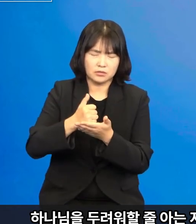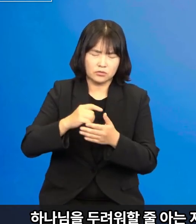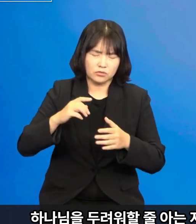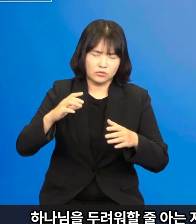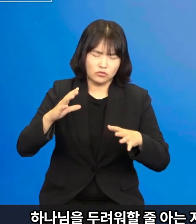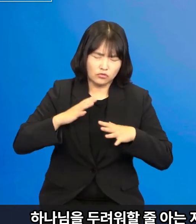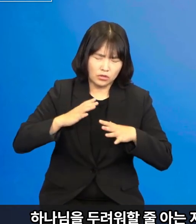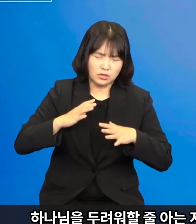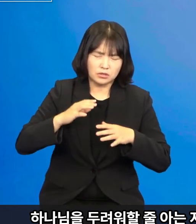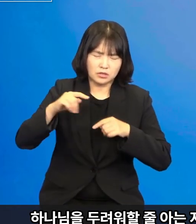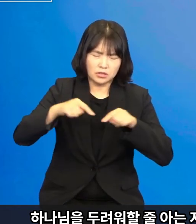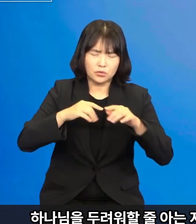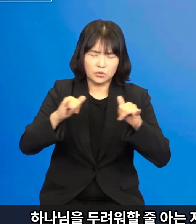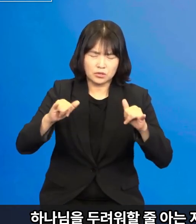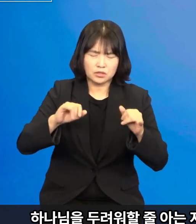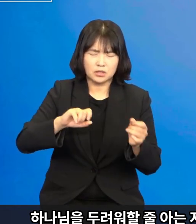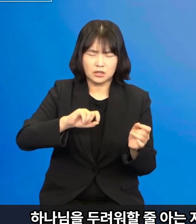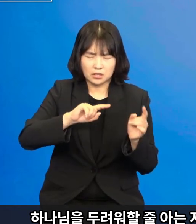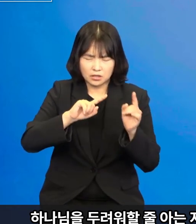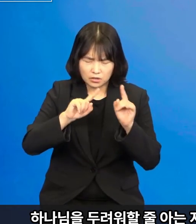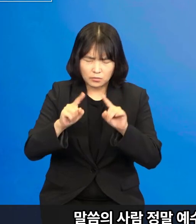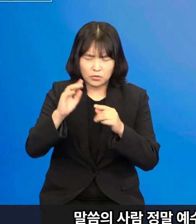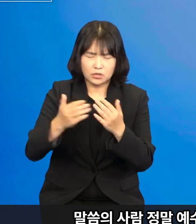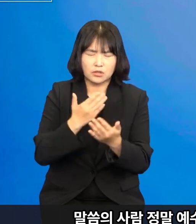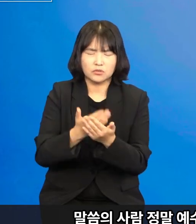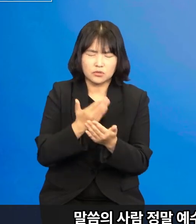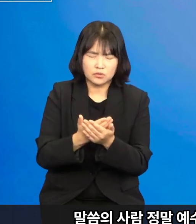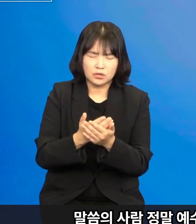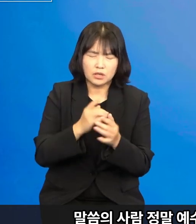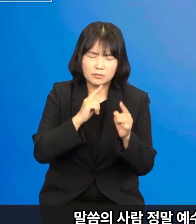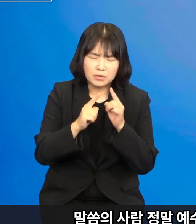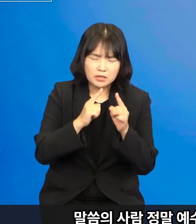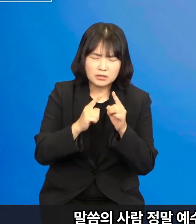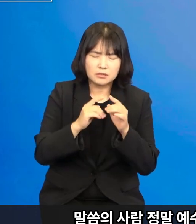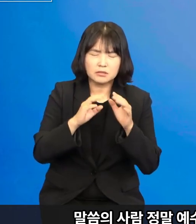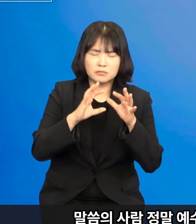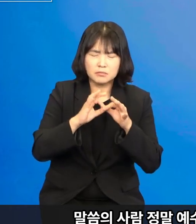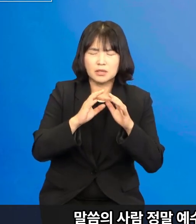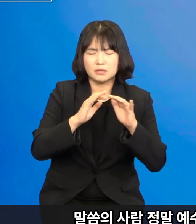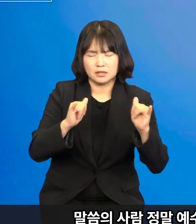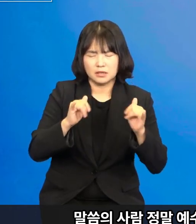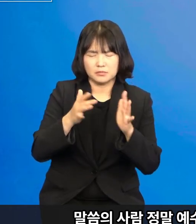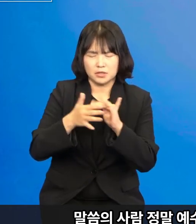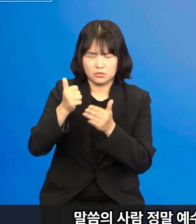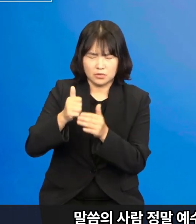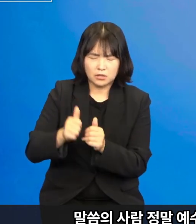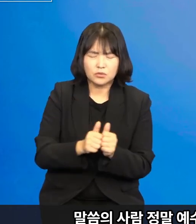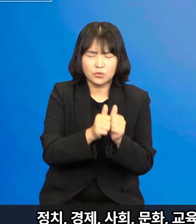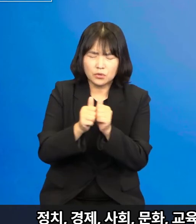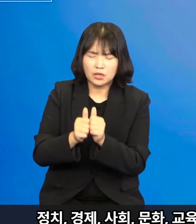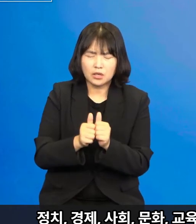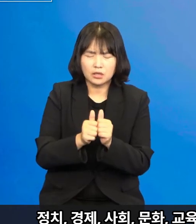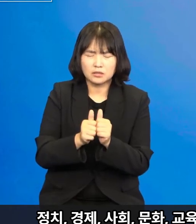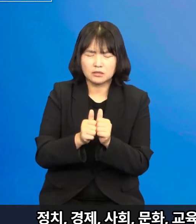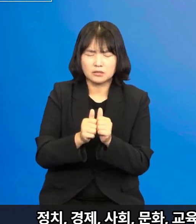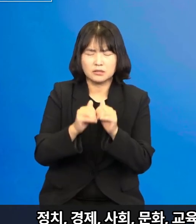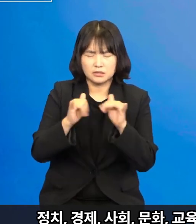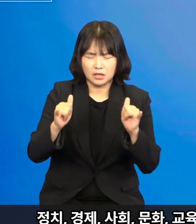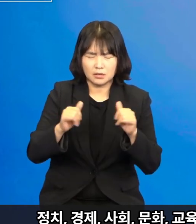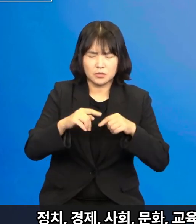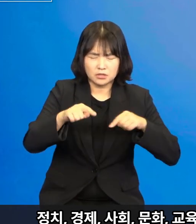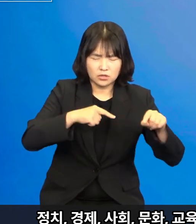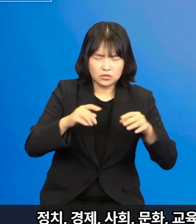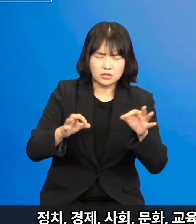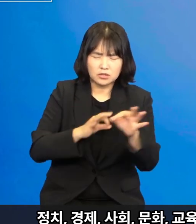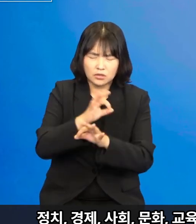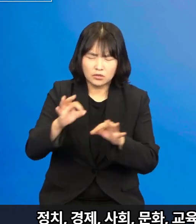아는 지도자들이 일어나게 하여 주시옵소서. 말씀의 사람, 정말 예수님과 동행하는 주의 사람들을 정치, 경제, 사회,